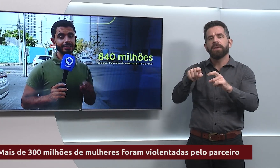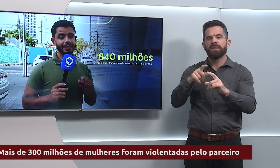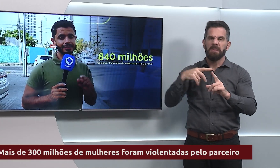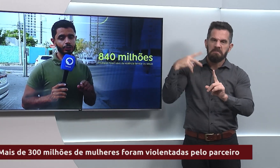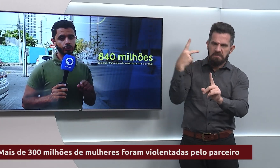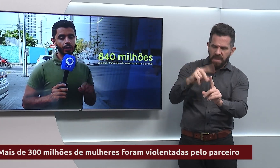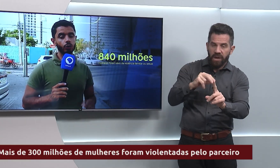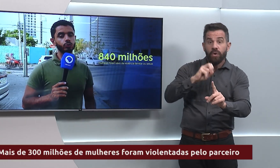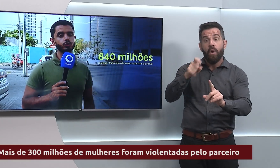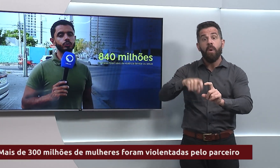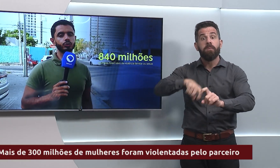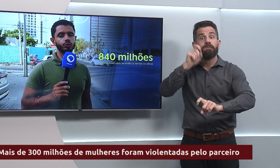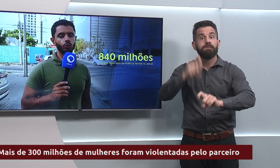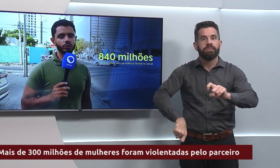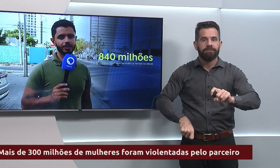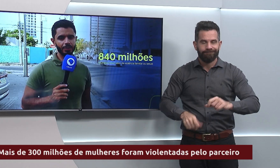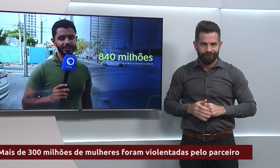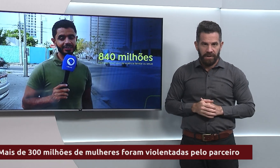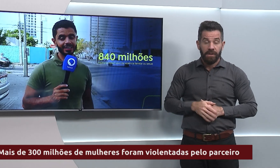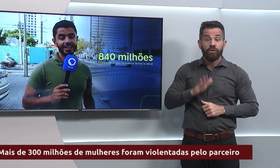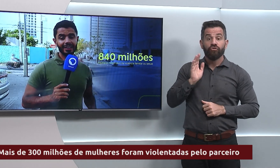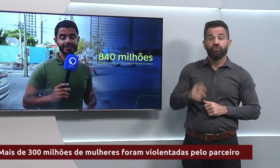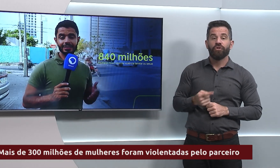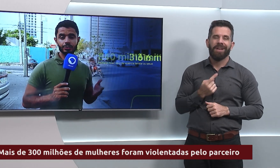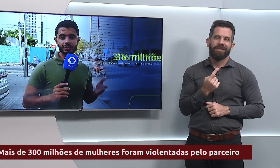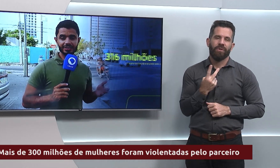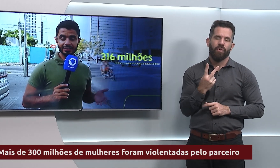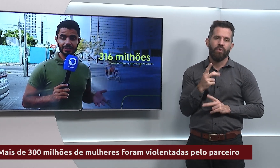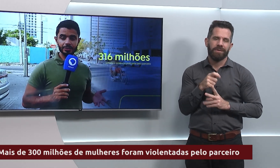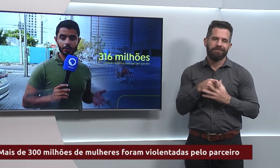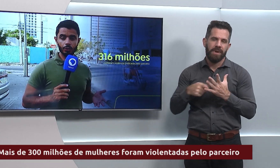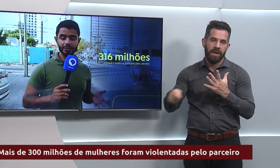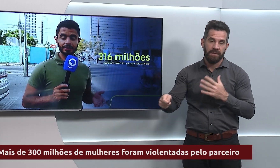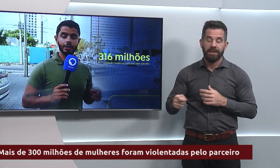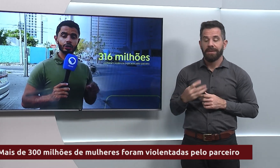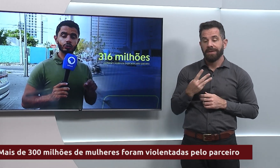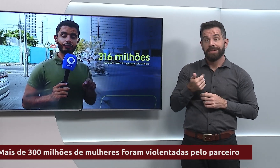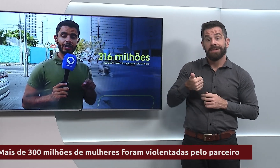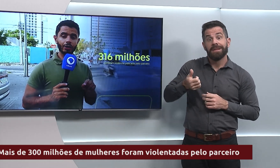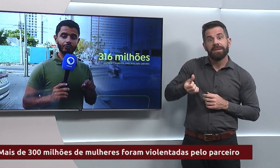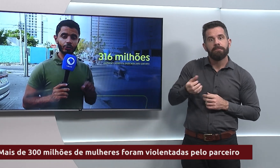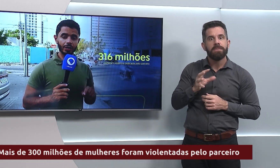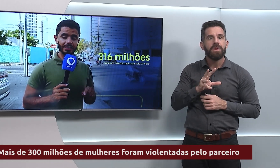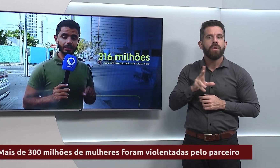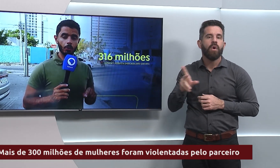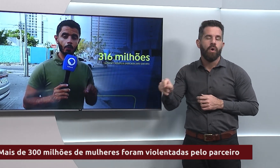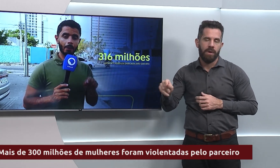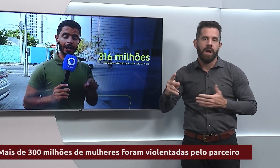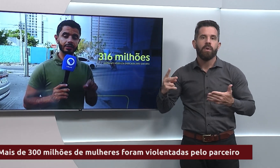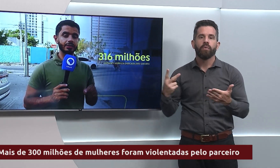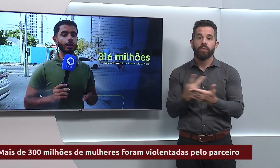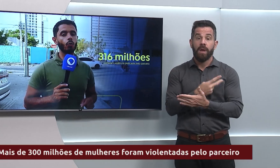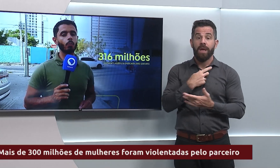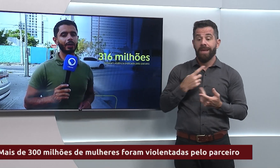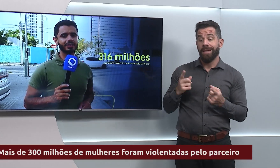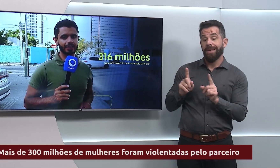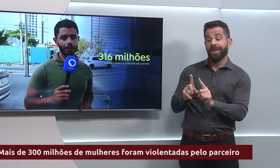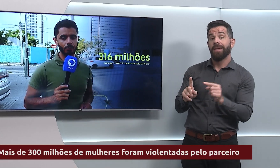Desse total, nos últimos 12 meses, 316 milhões sofreram violência por parte de algum parceiro.